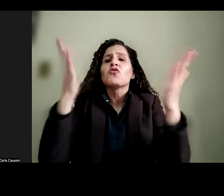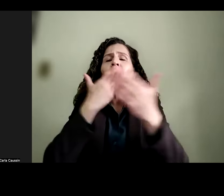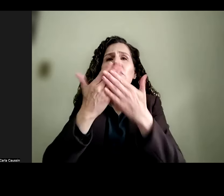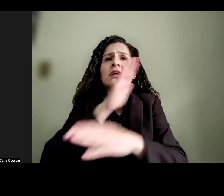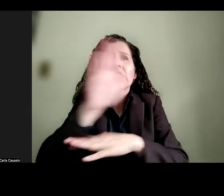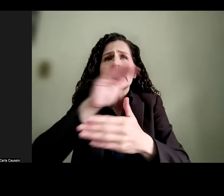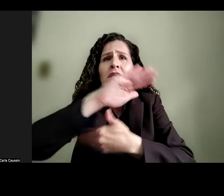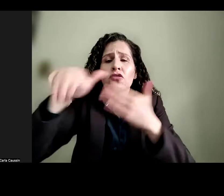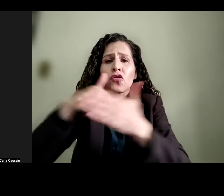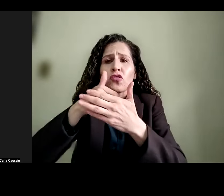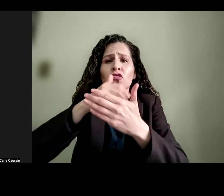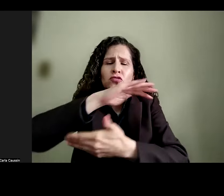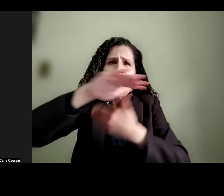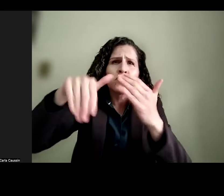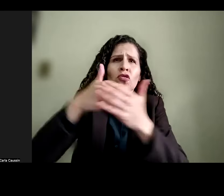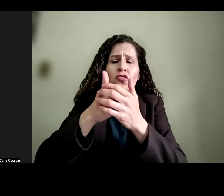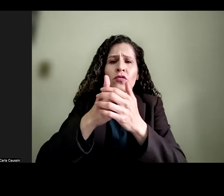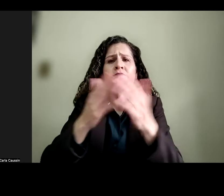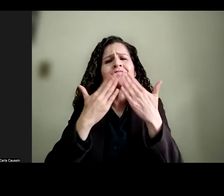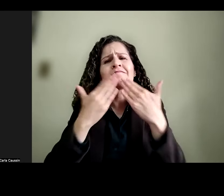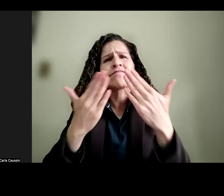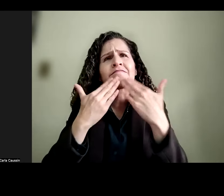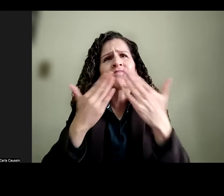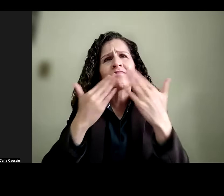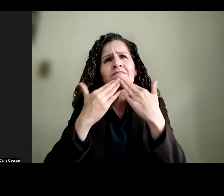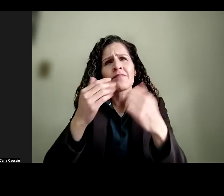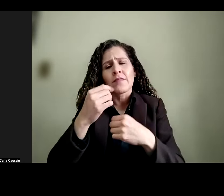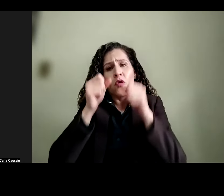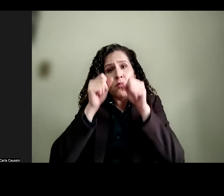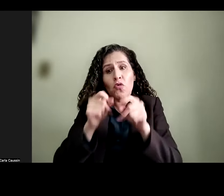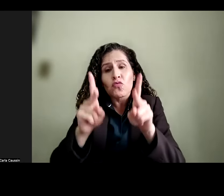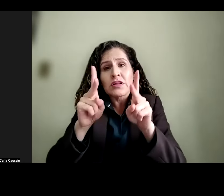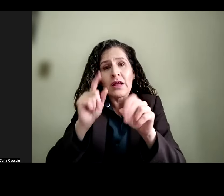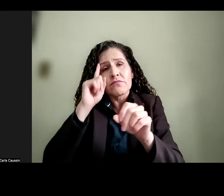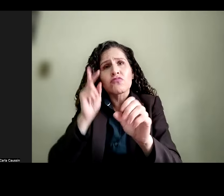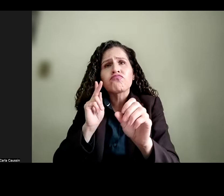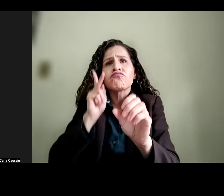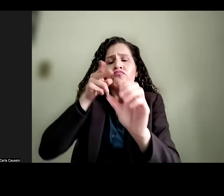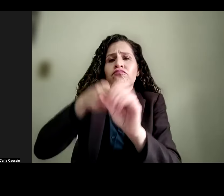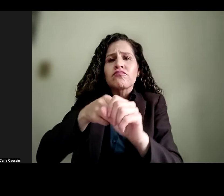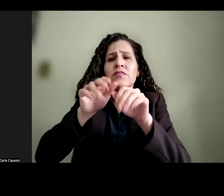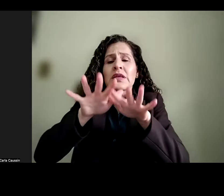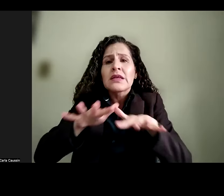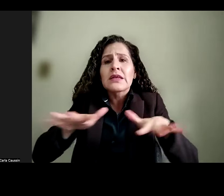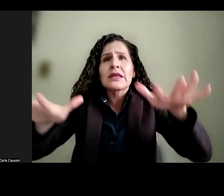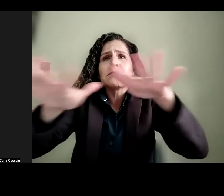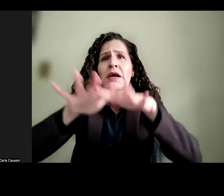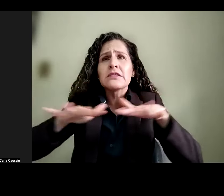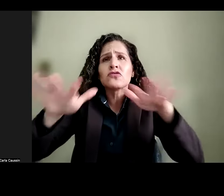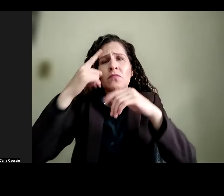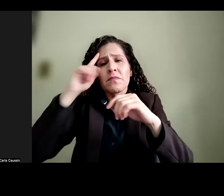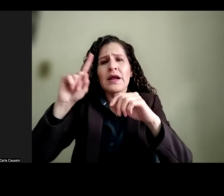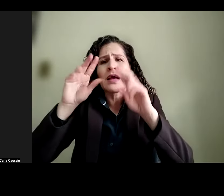Bien, nuevamente buenas tardes, buenos días en algunos otros países. Estoy muy agradecida por la oportunidad que me